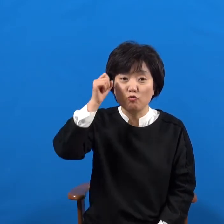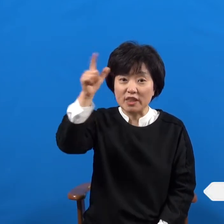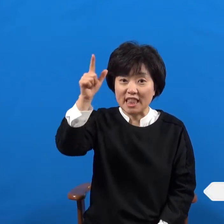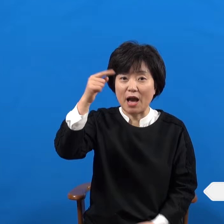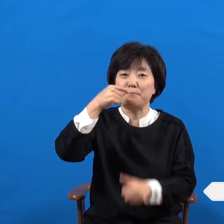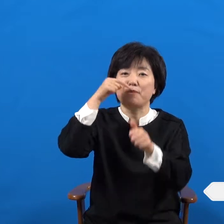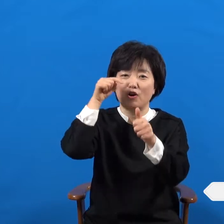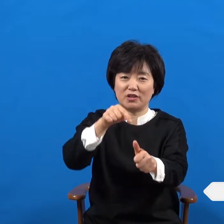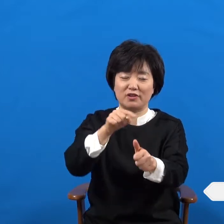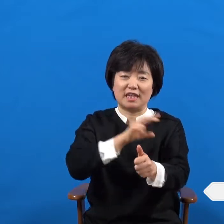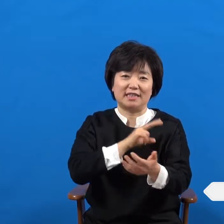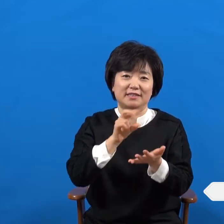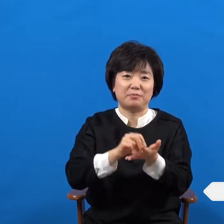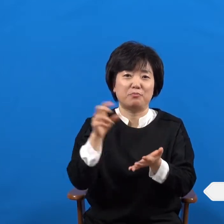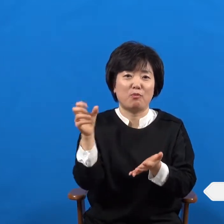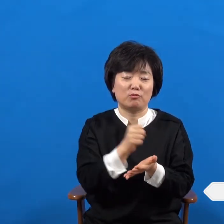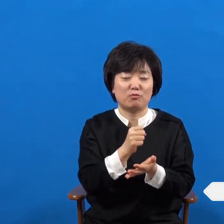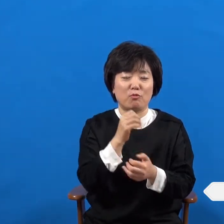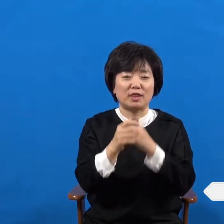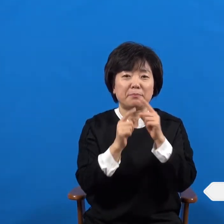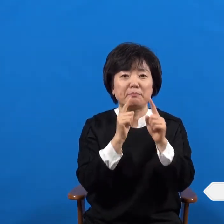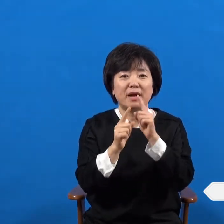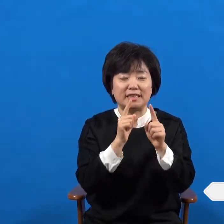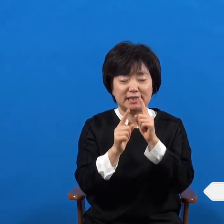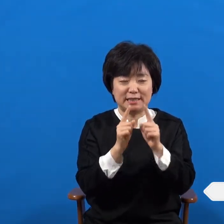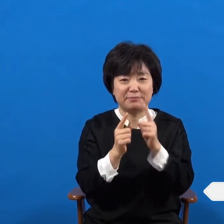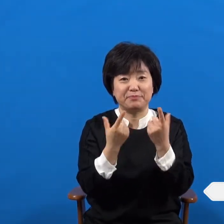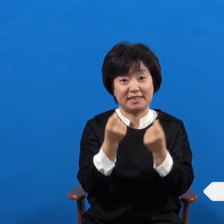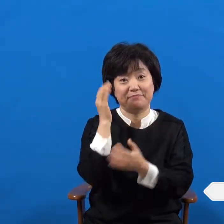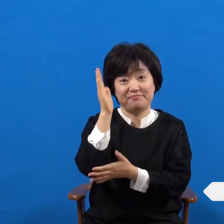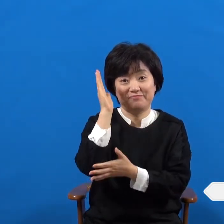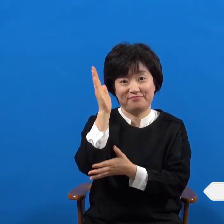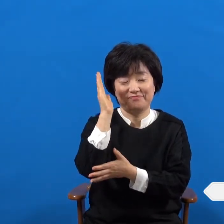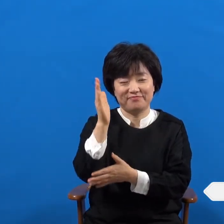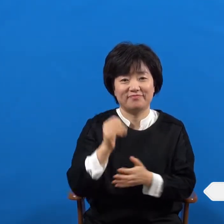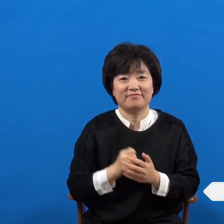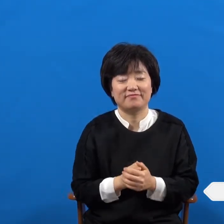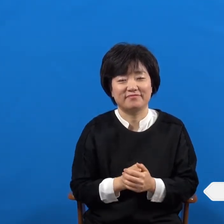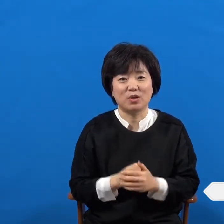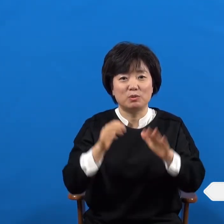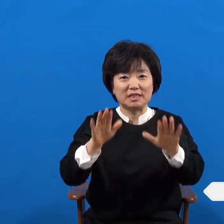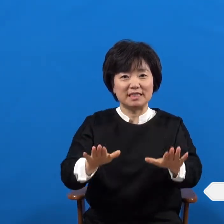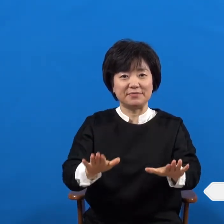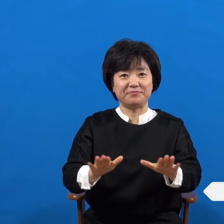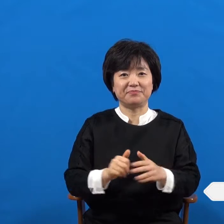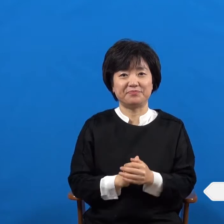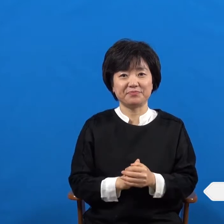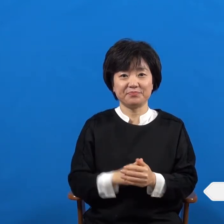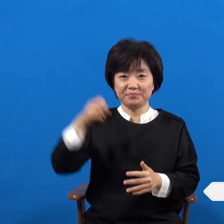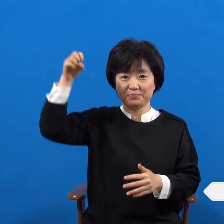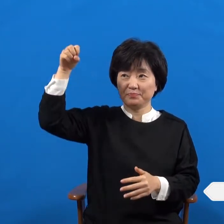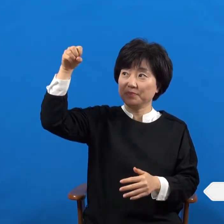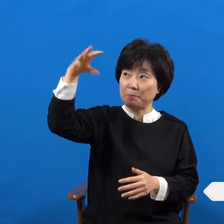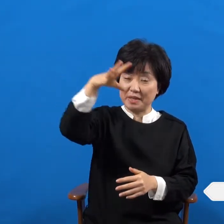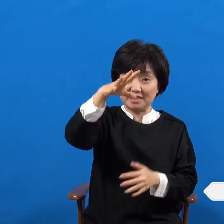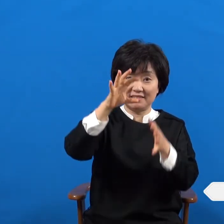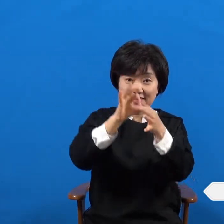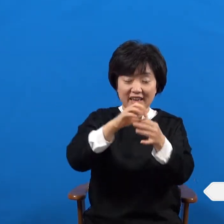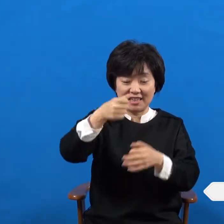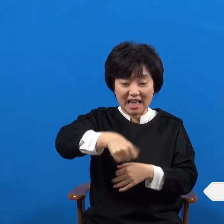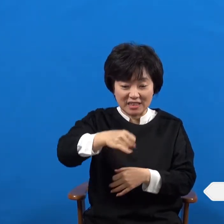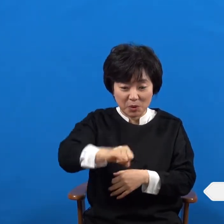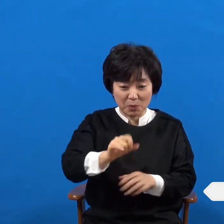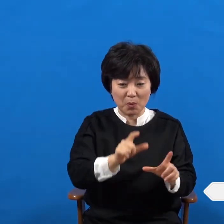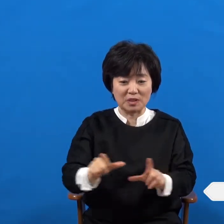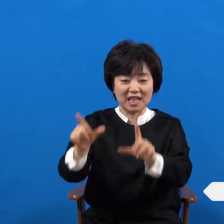위대한 명령이란 제목을 가지고 하나님의 말씀을 함께 나누는 가운데 오늘은 빛의 자녀로